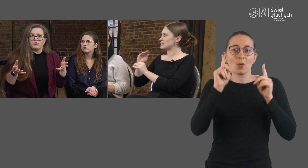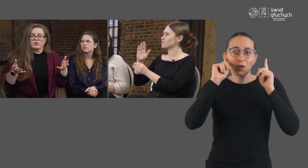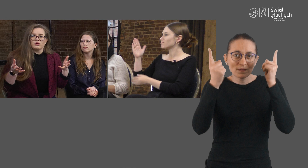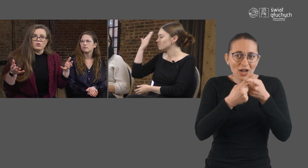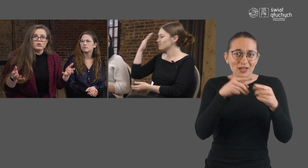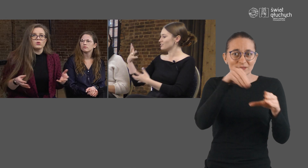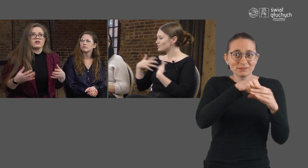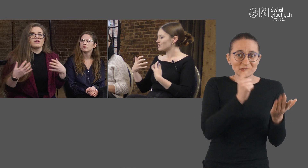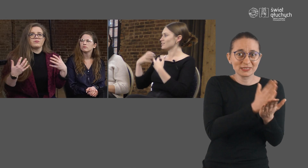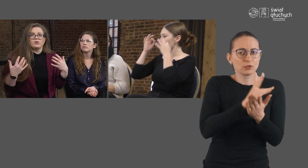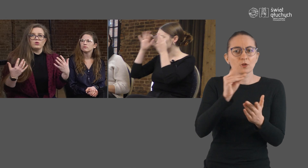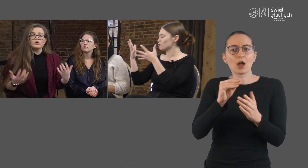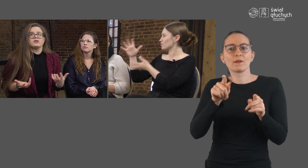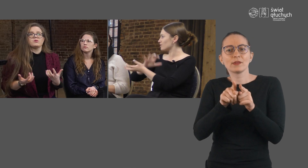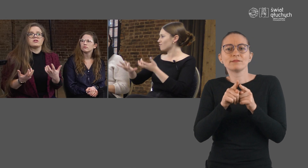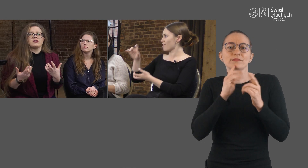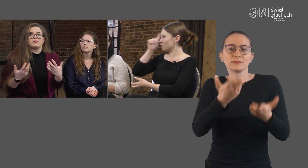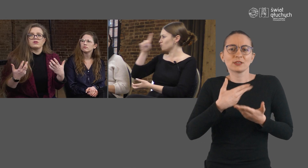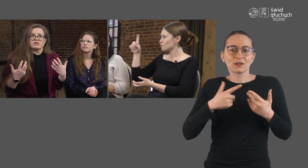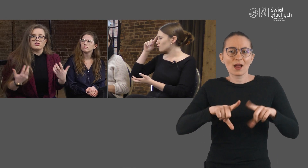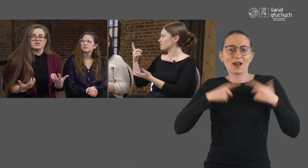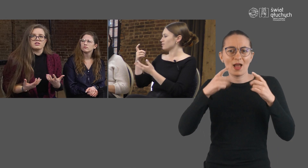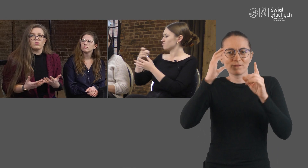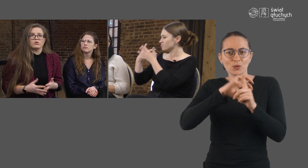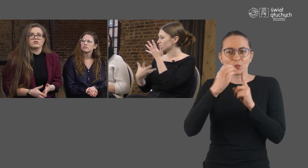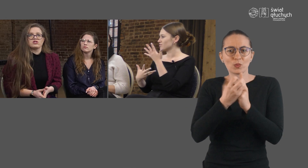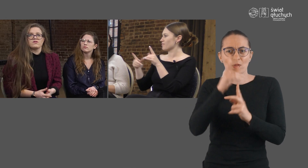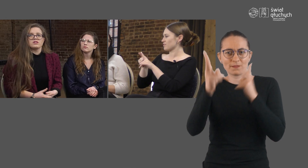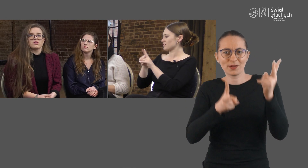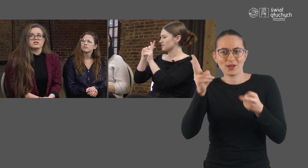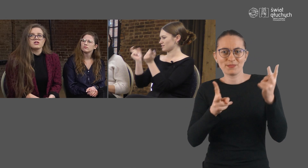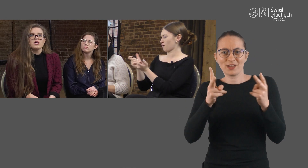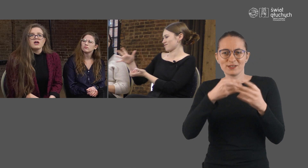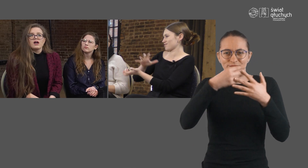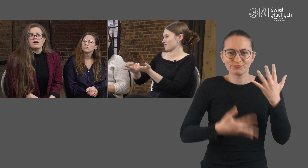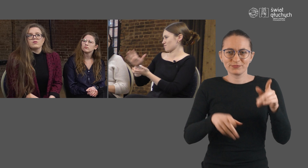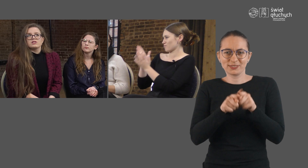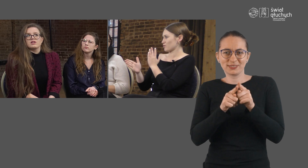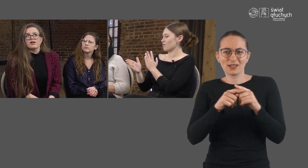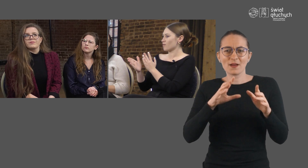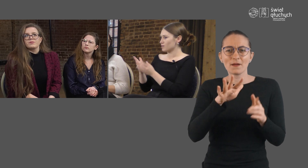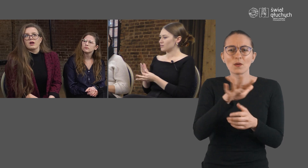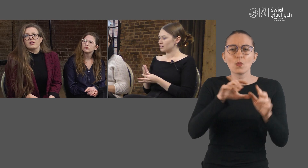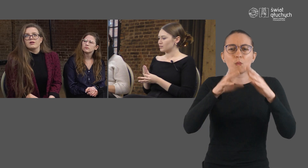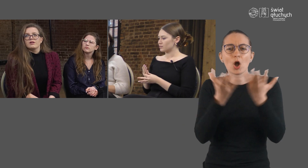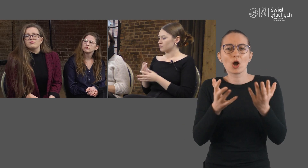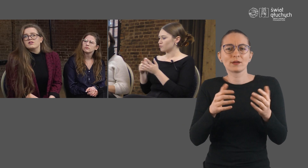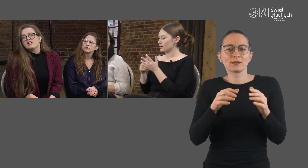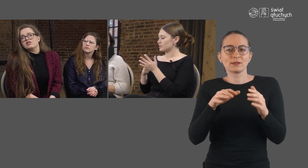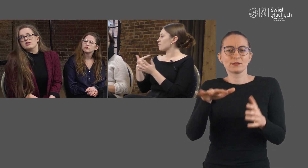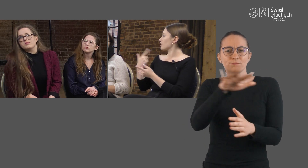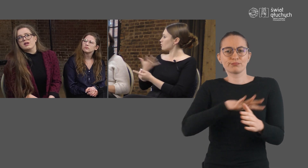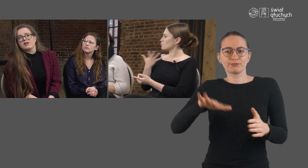i kultury, ludzi poznajemy i całą tą rzeczywistość. Ale właśnie tak,